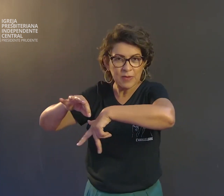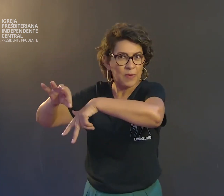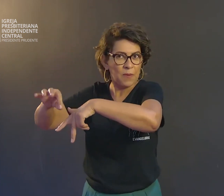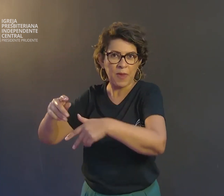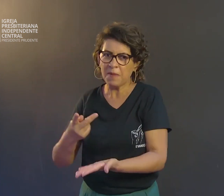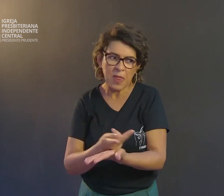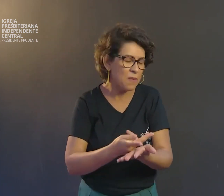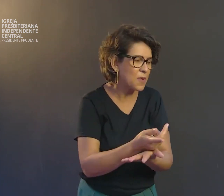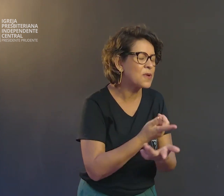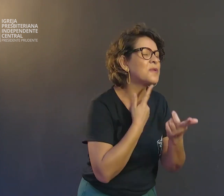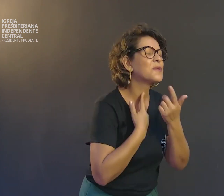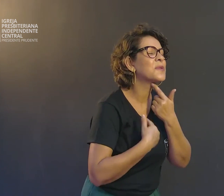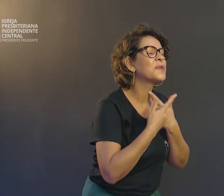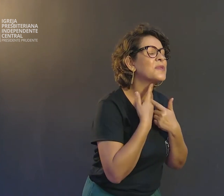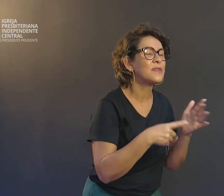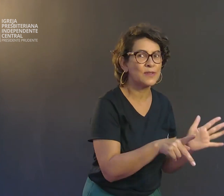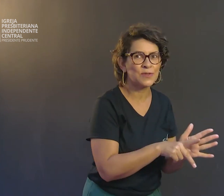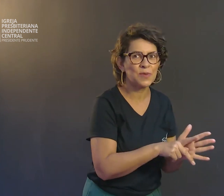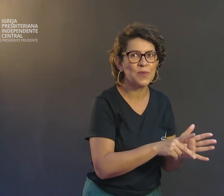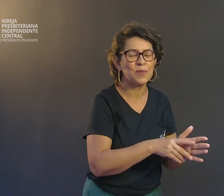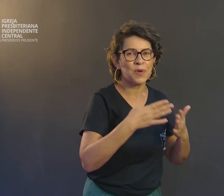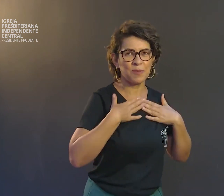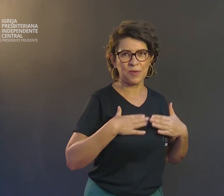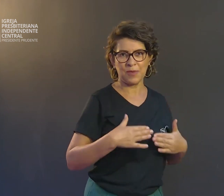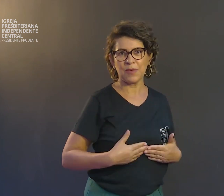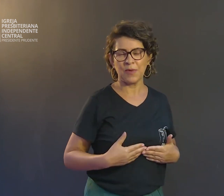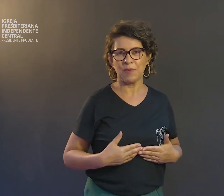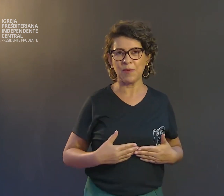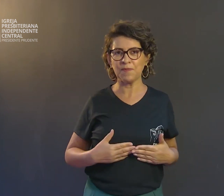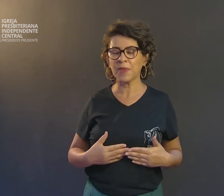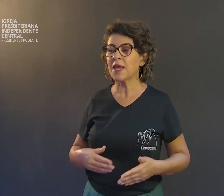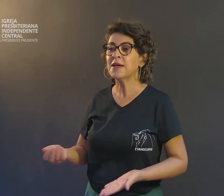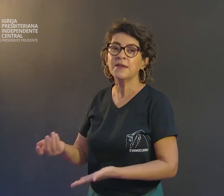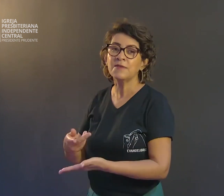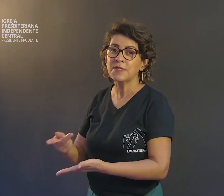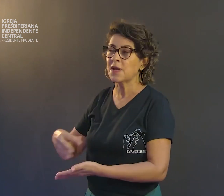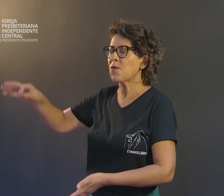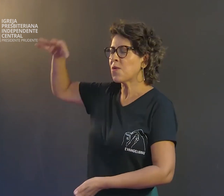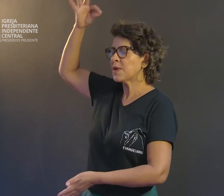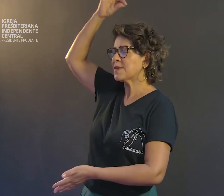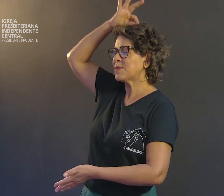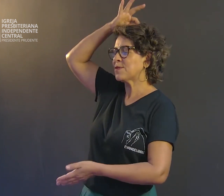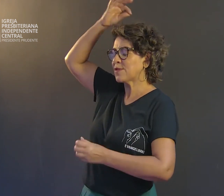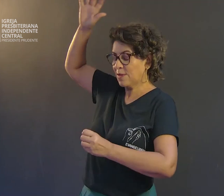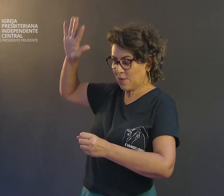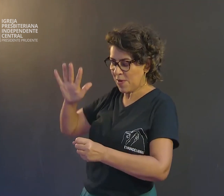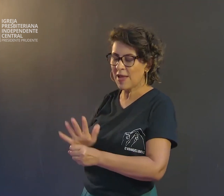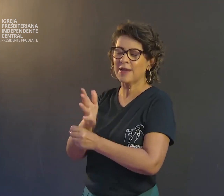se encher do Espírito, ele gerará em você o fruto do Espírito e te dará